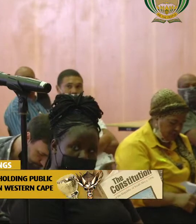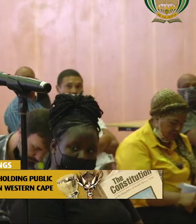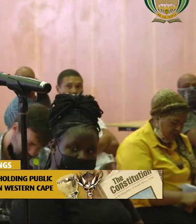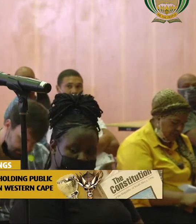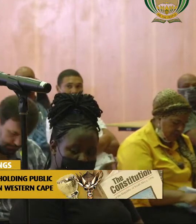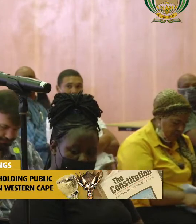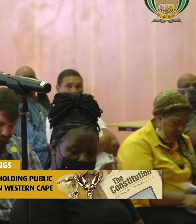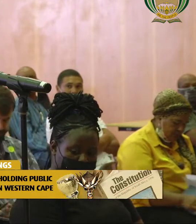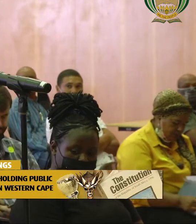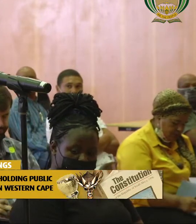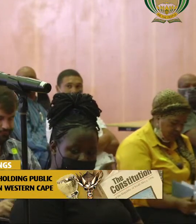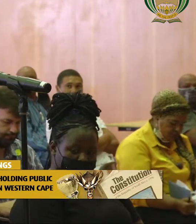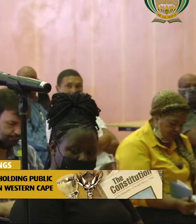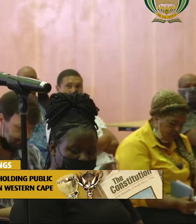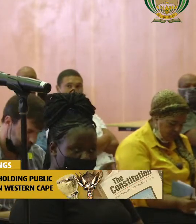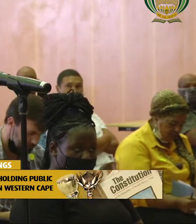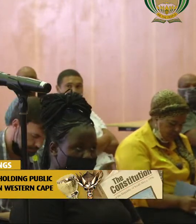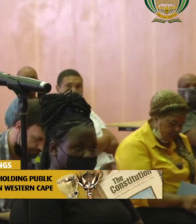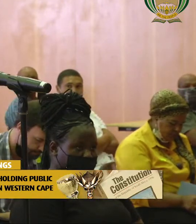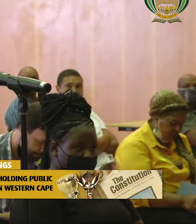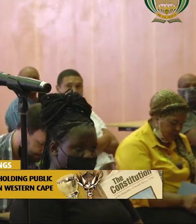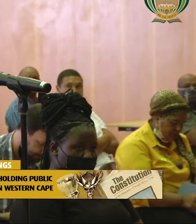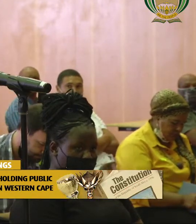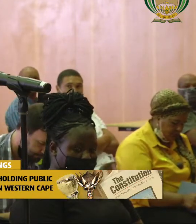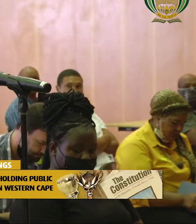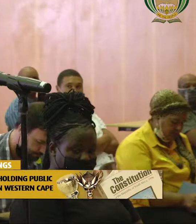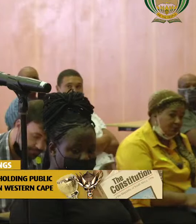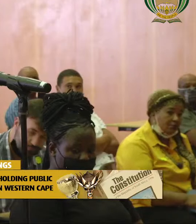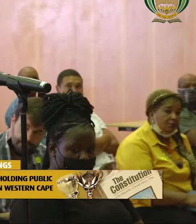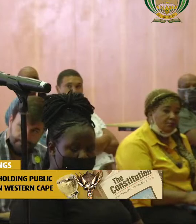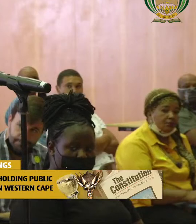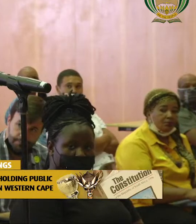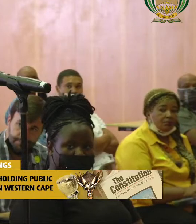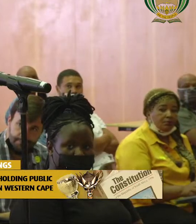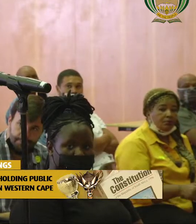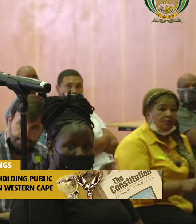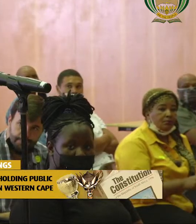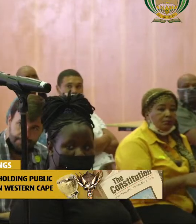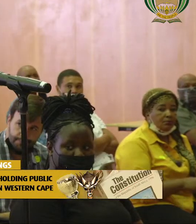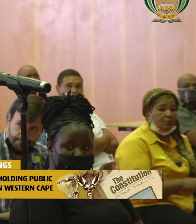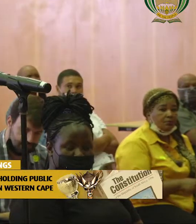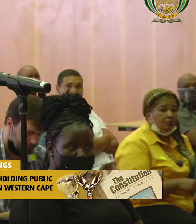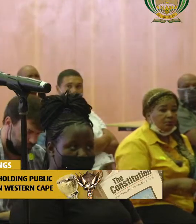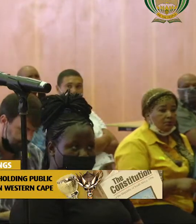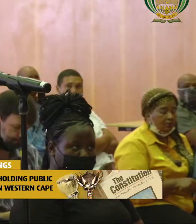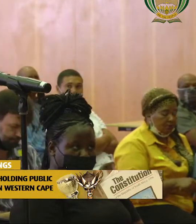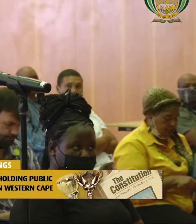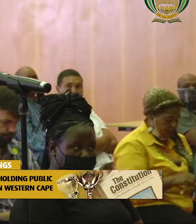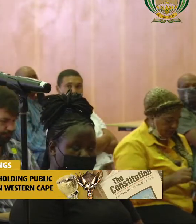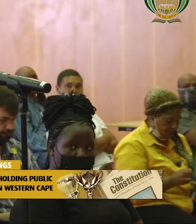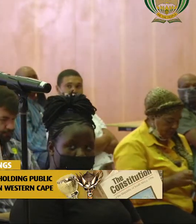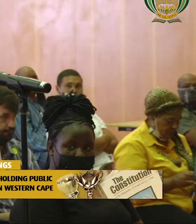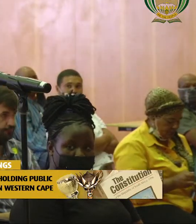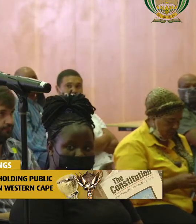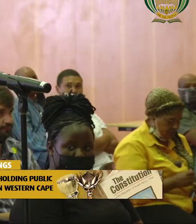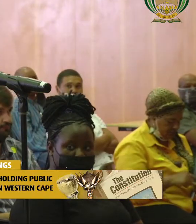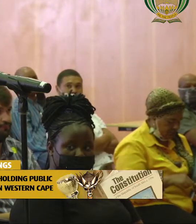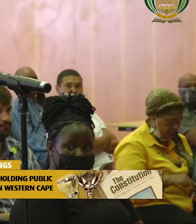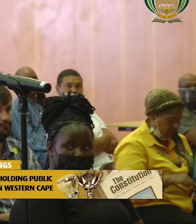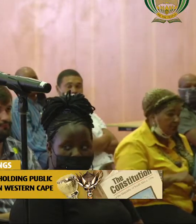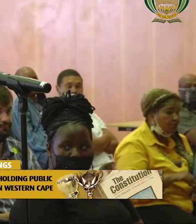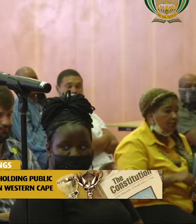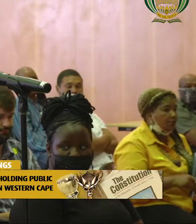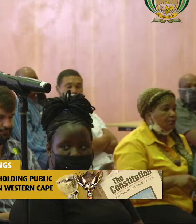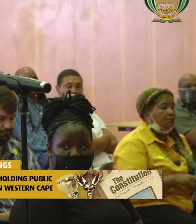neergeskryf het op 'n papier, kan u dit net neersit op die stoel. Sodra u klaar is, dat sal iemand dit daar opneem en